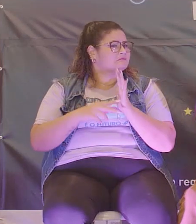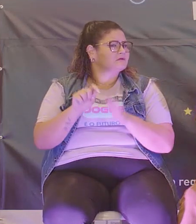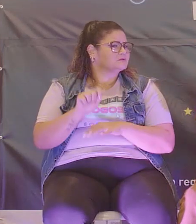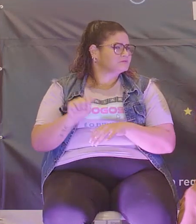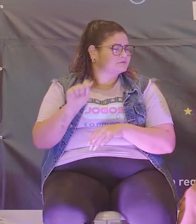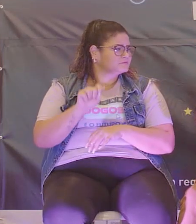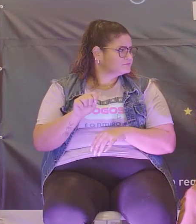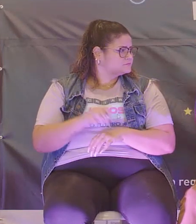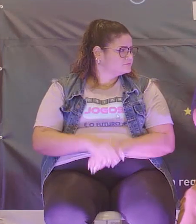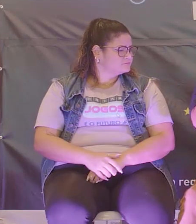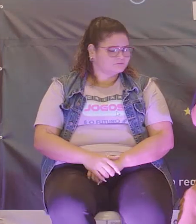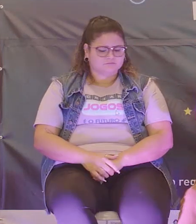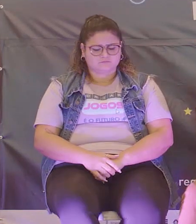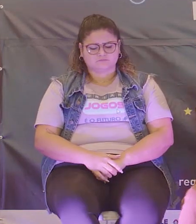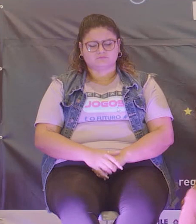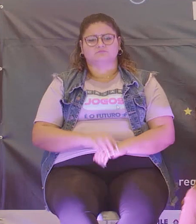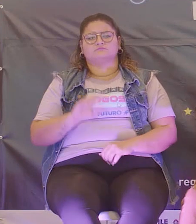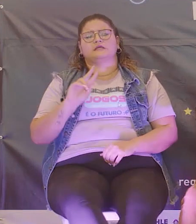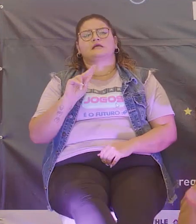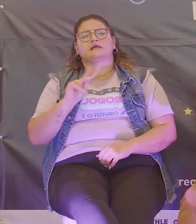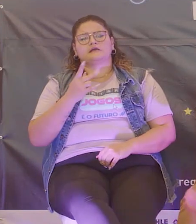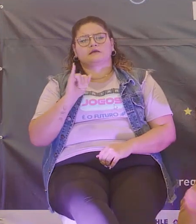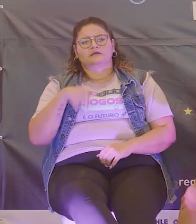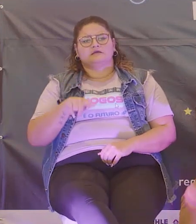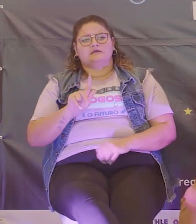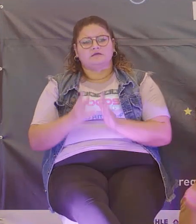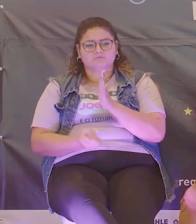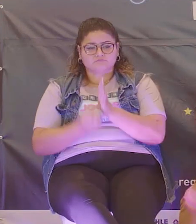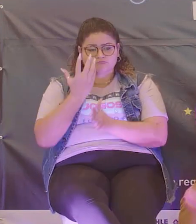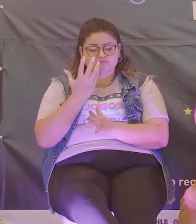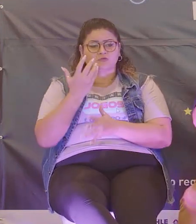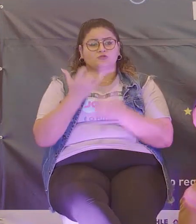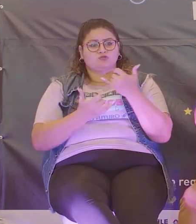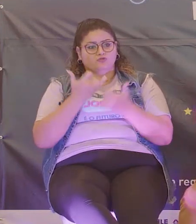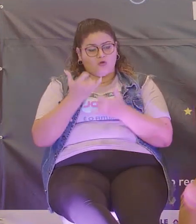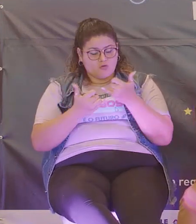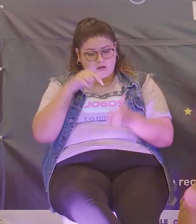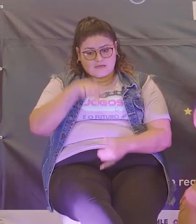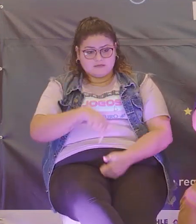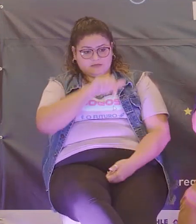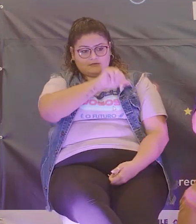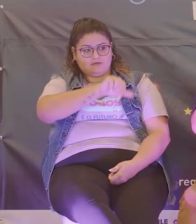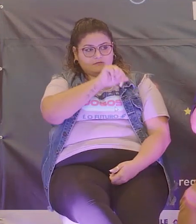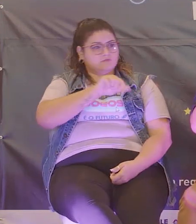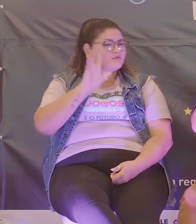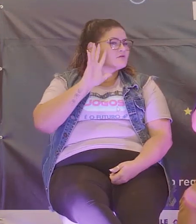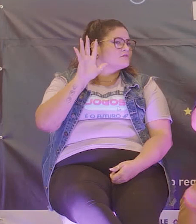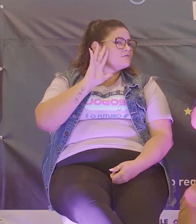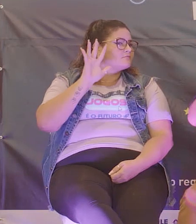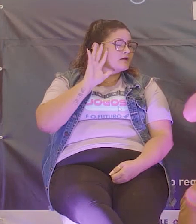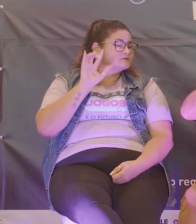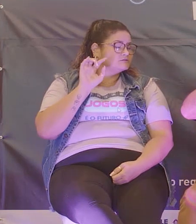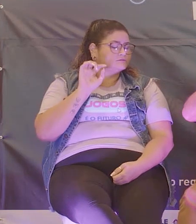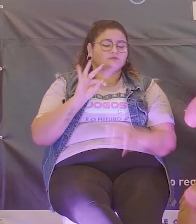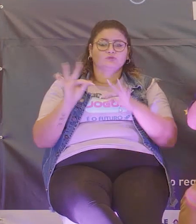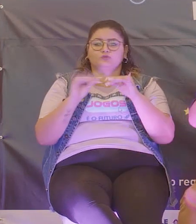um pouco? Tá, a Ring é a Associação de Desenvolvedores de Jogos do Estado do Rio. Então, basicamente, imagina como se todas